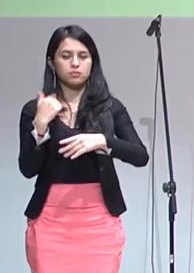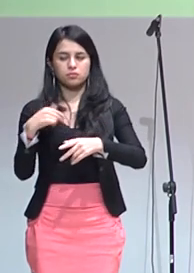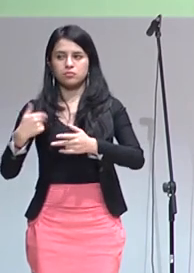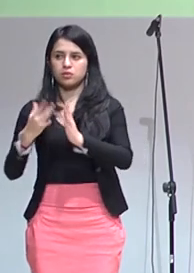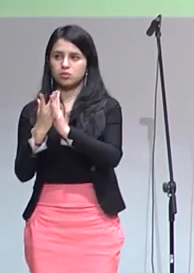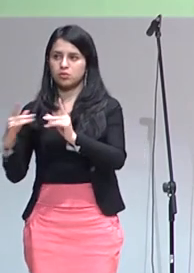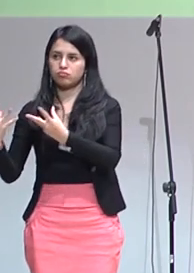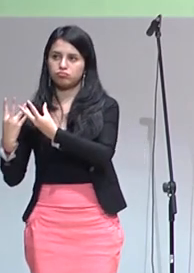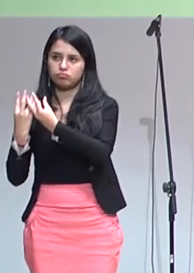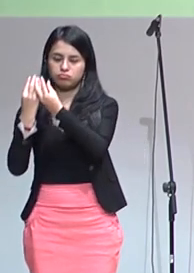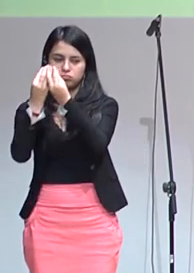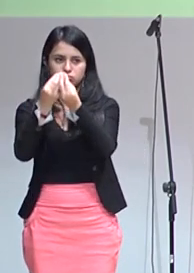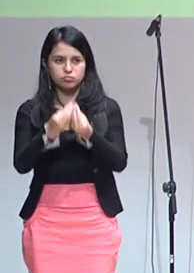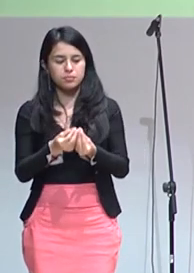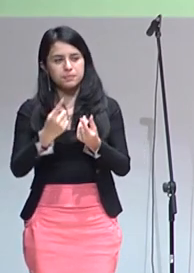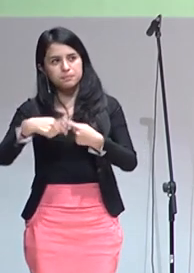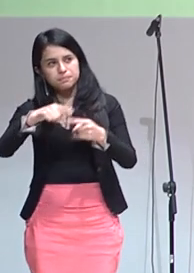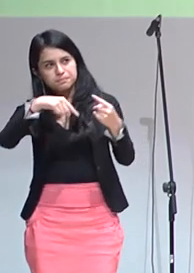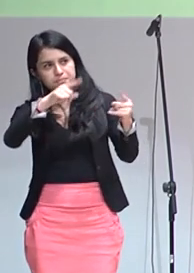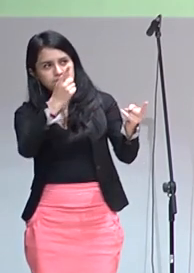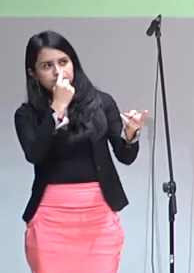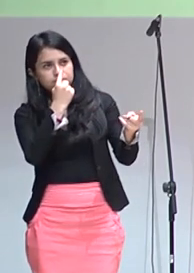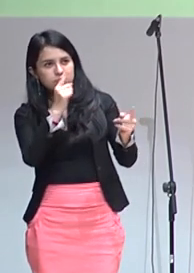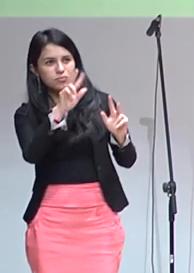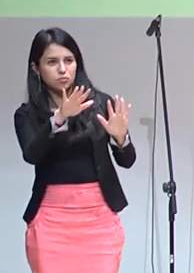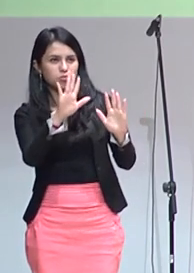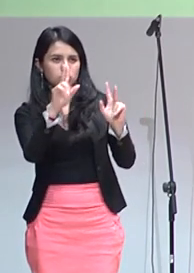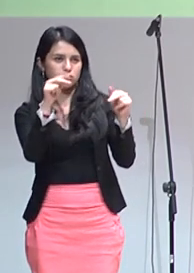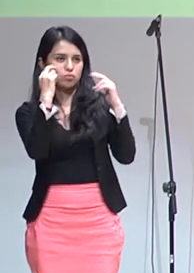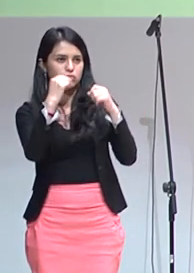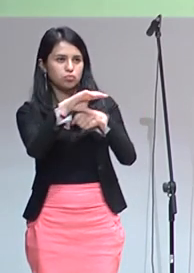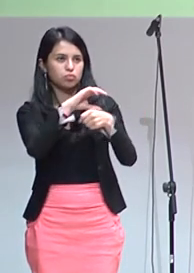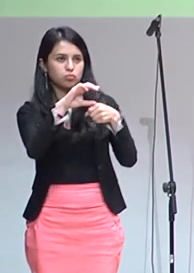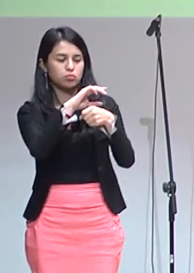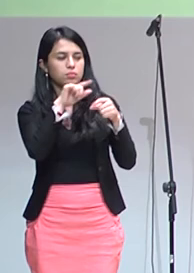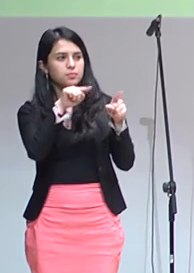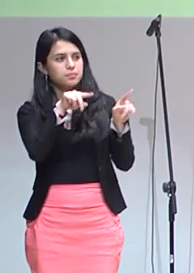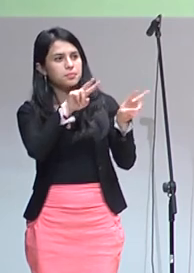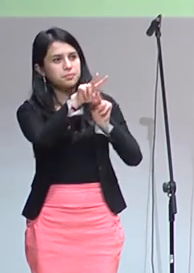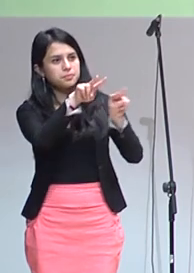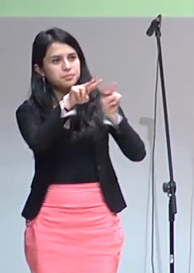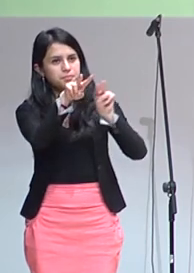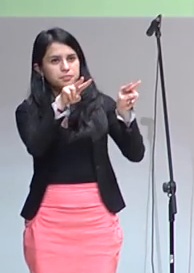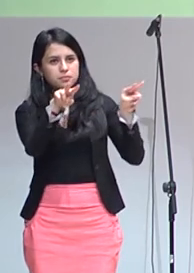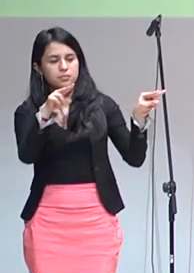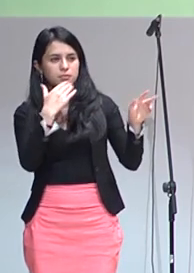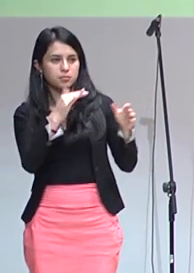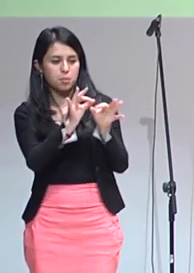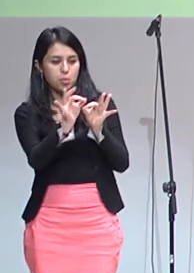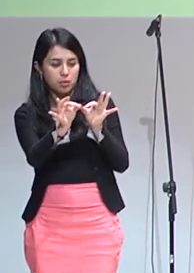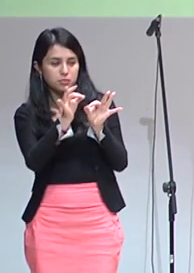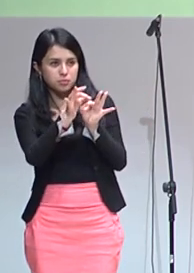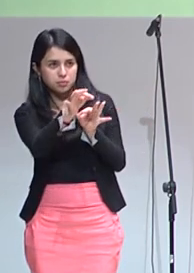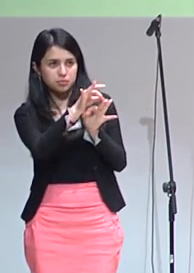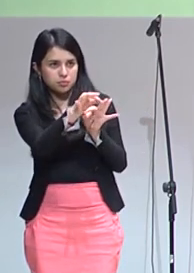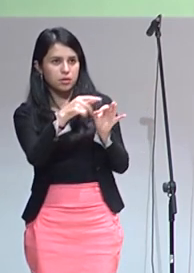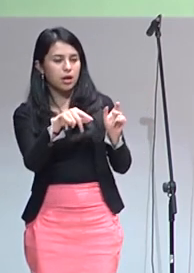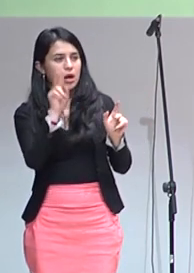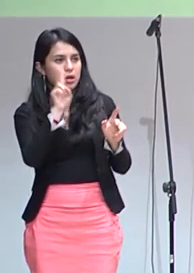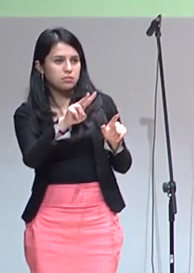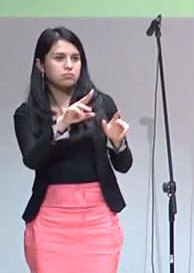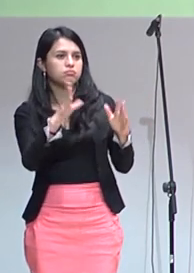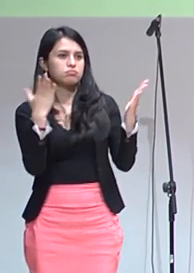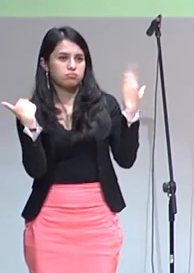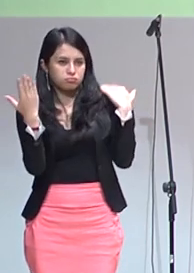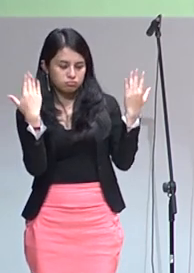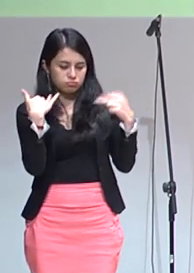a Ayacucho, a la ciudad del conocimiento, y uno ve que en las entradas de los pueblos están, ¿no?, los